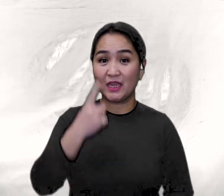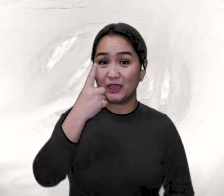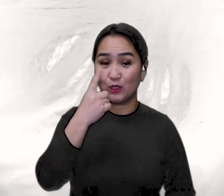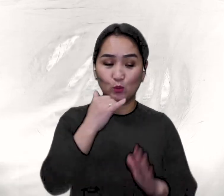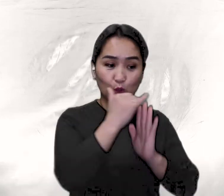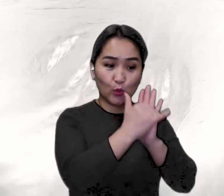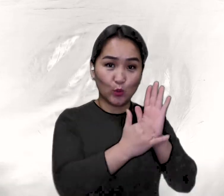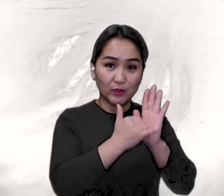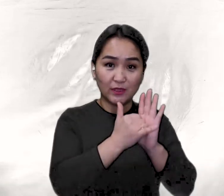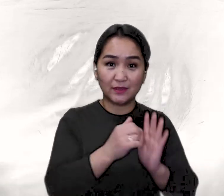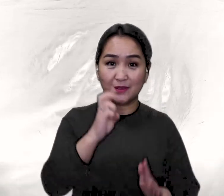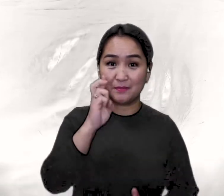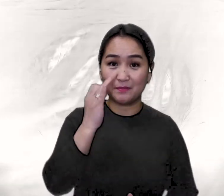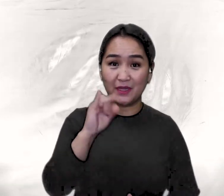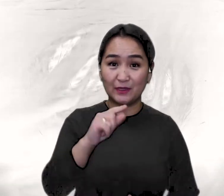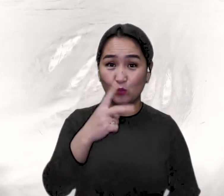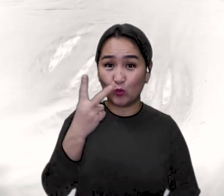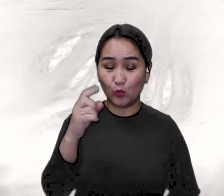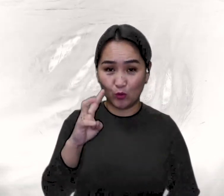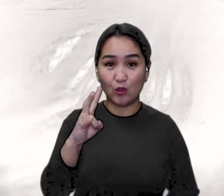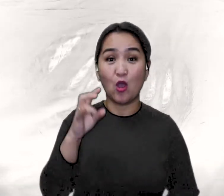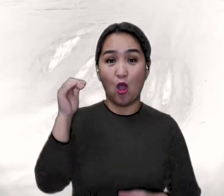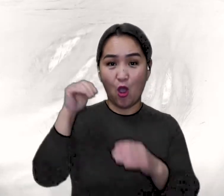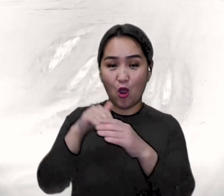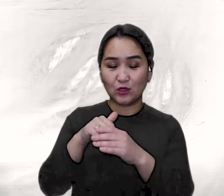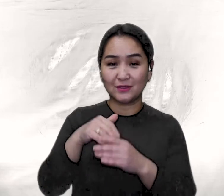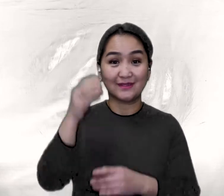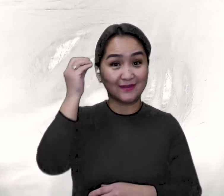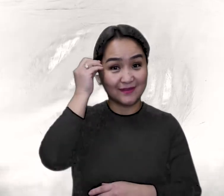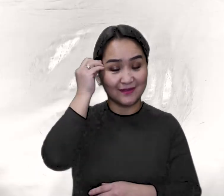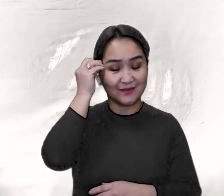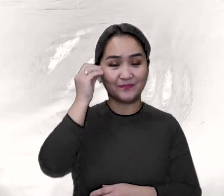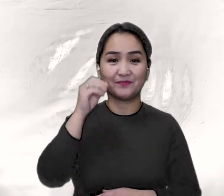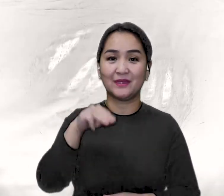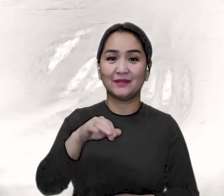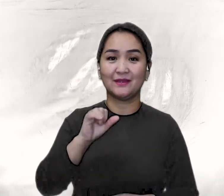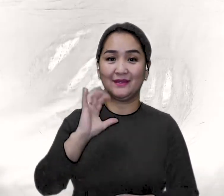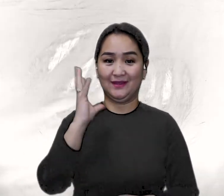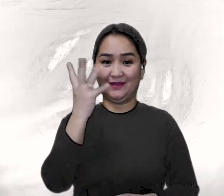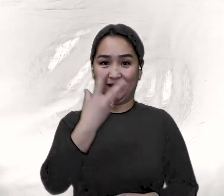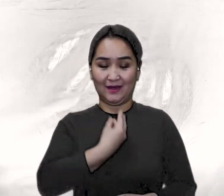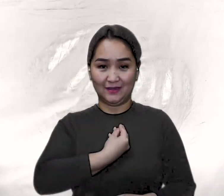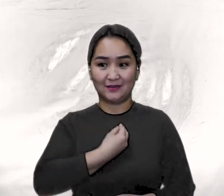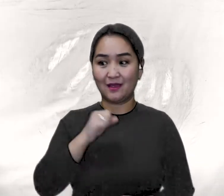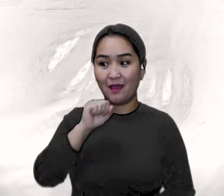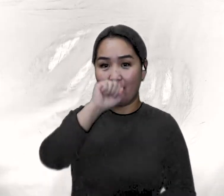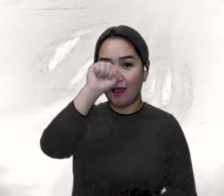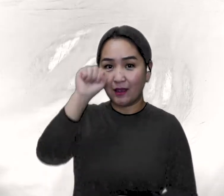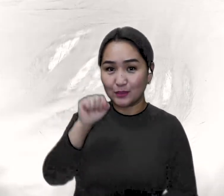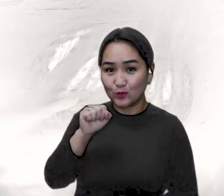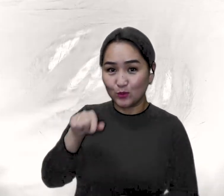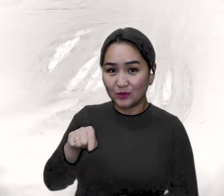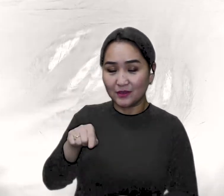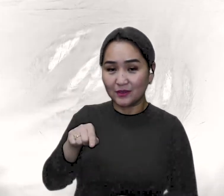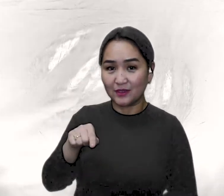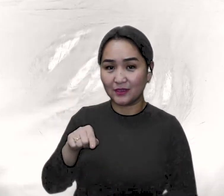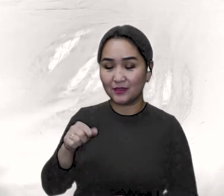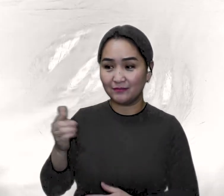Нэгдүгээр үйлрэлд бэлгүүнийг орсныг хүмүүсээс санаж байгаах. Тэгэхээр транс асуудлаар та хэдийг бас